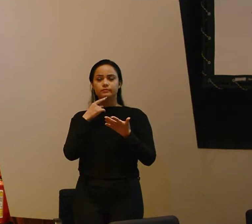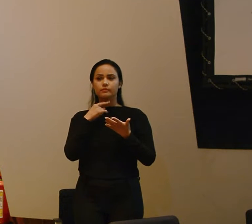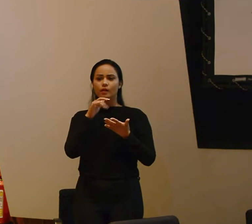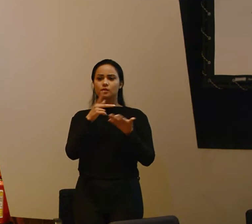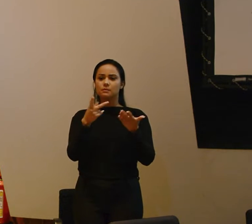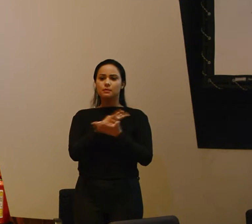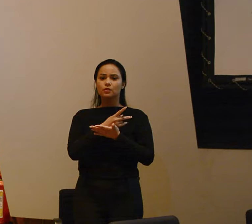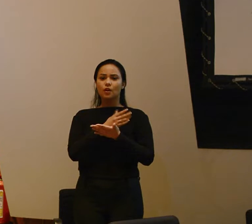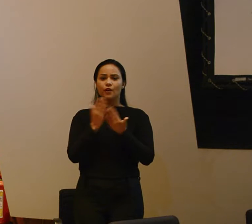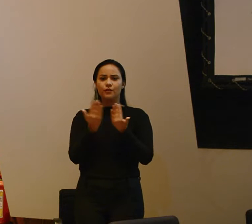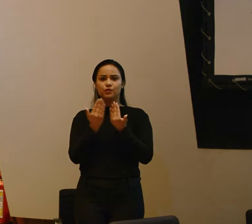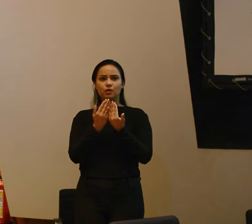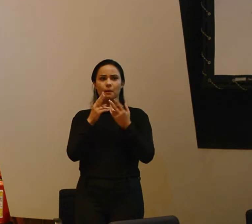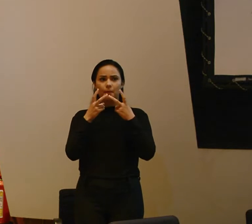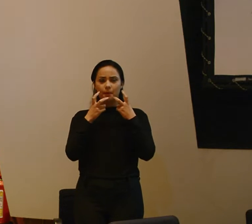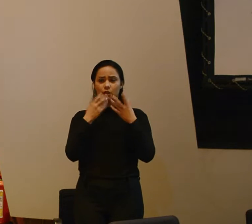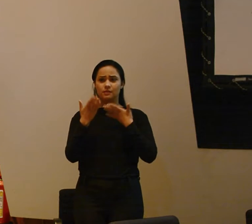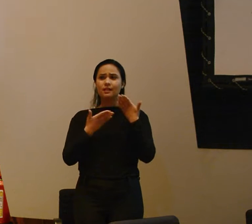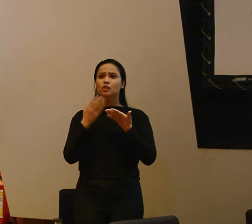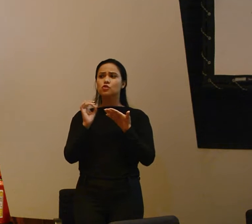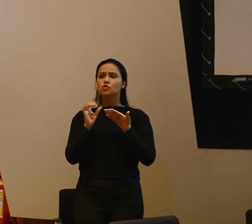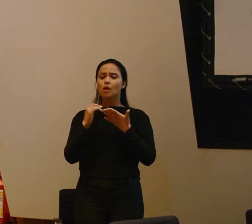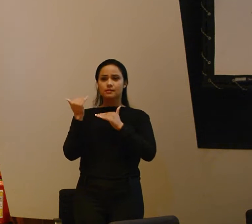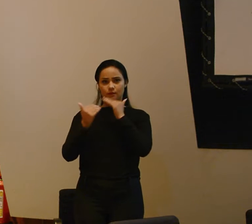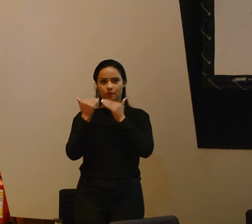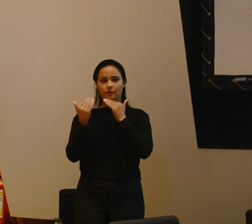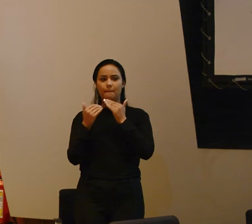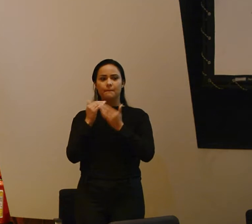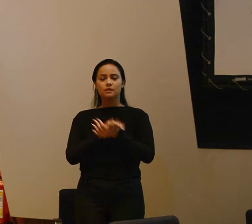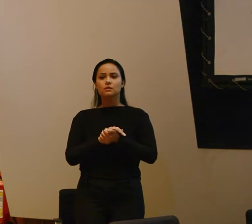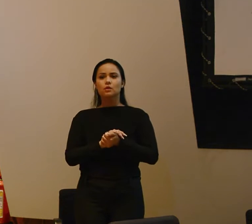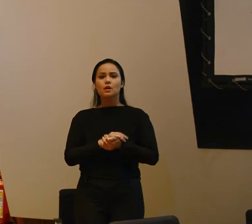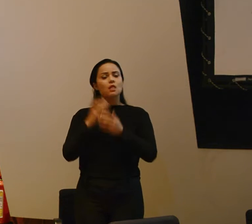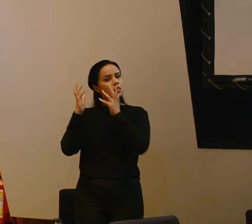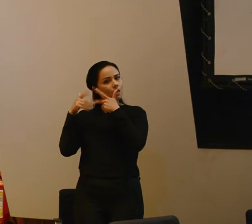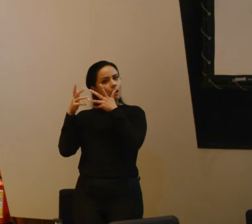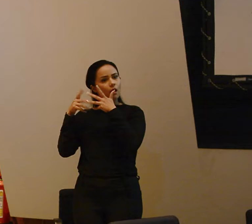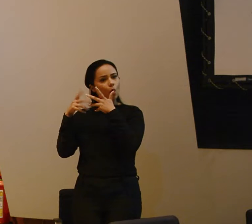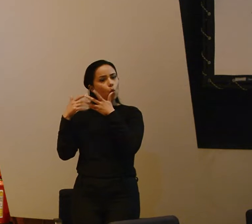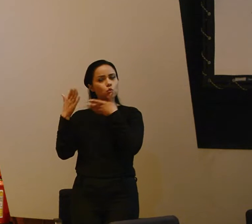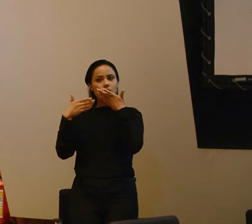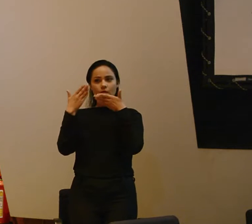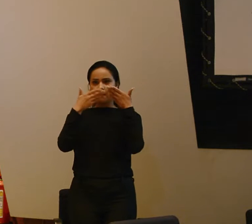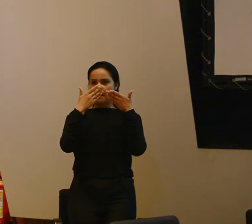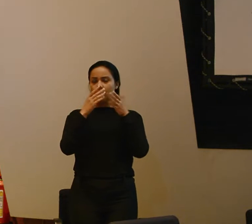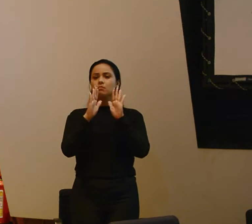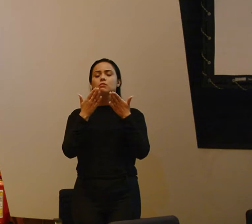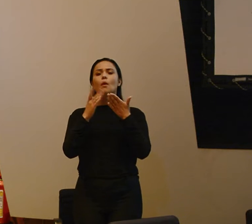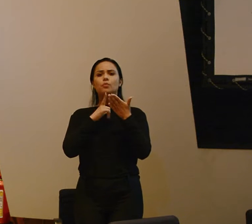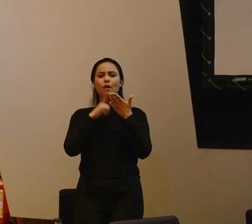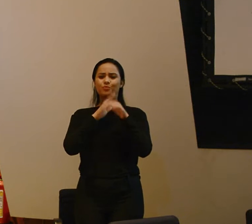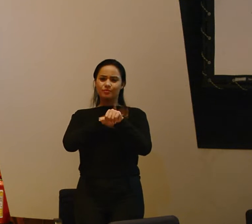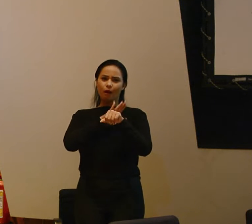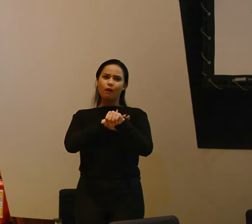da gente conseguir fechar o diagnóstico. Não se trata de desenvolvimento, um transtorno do neurodesenvolvimento. Então, leva